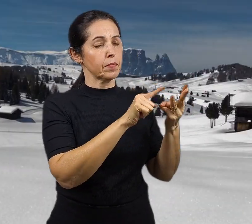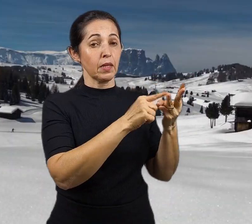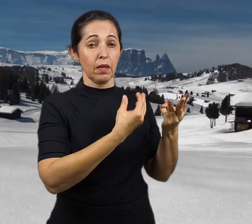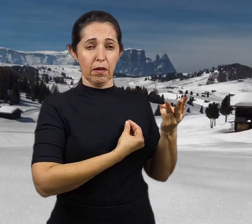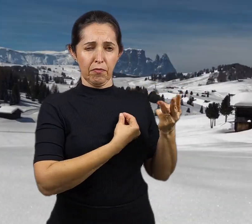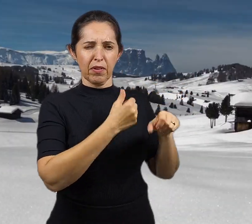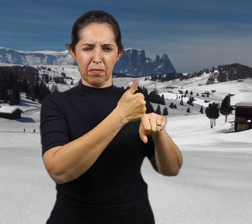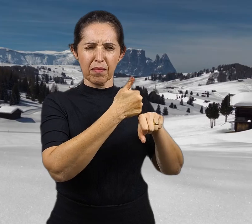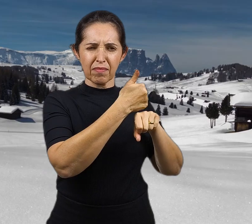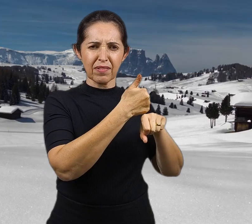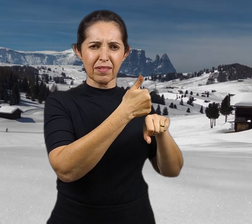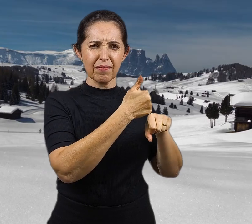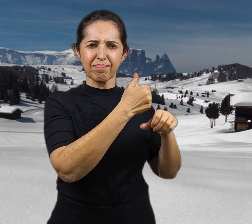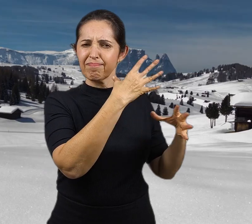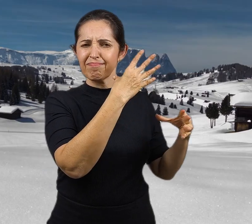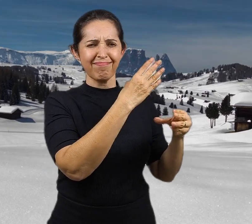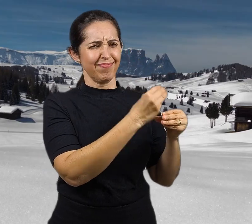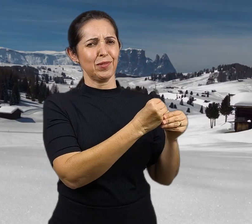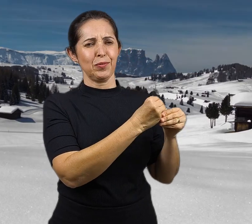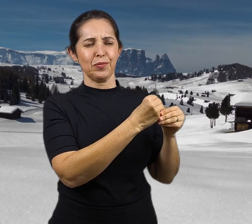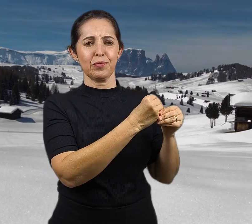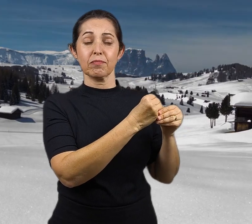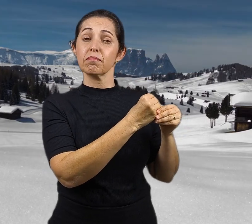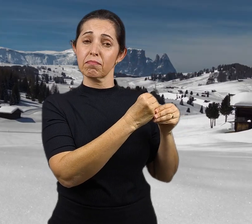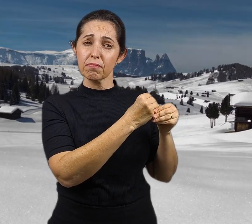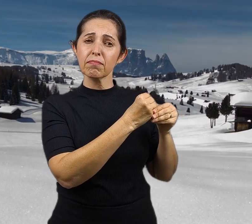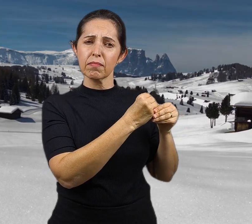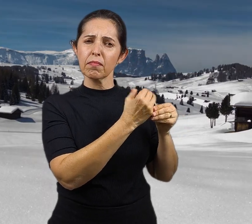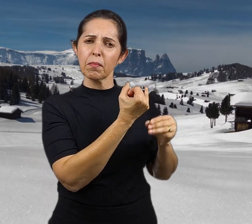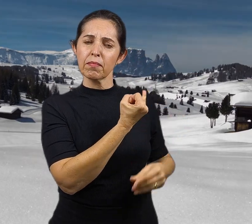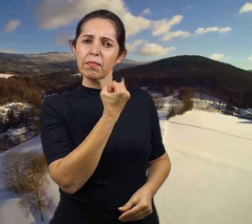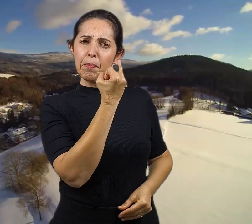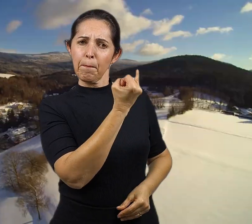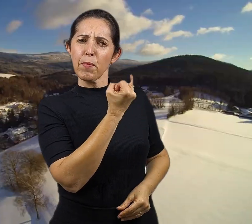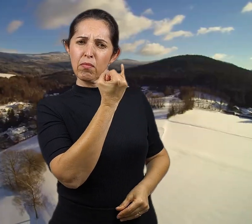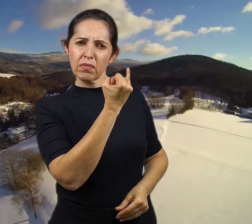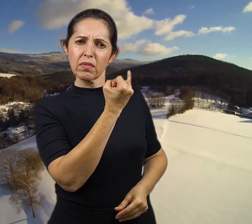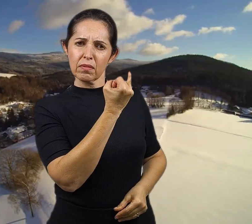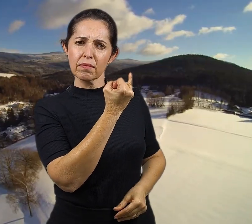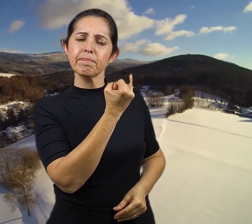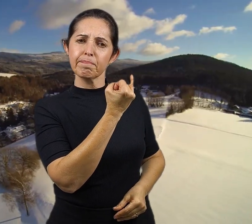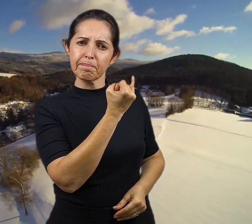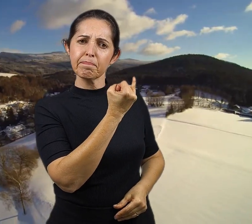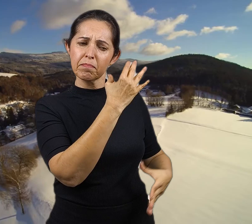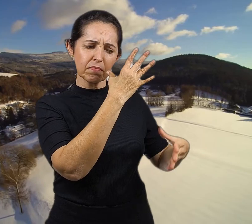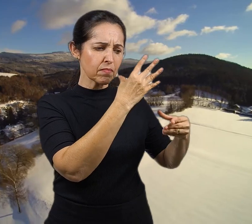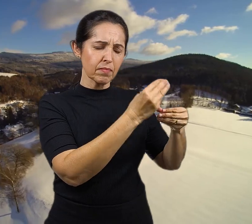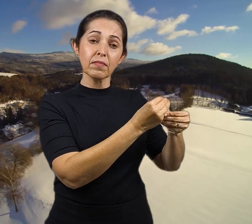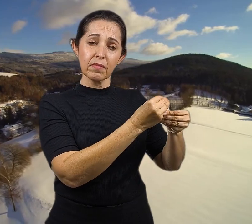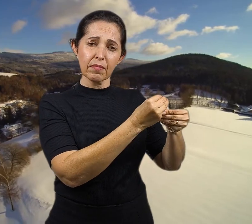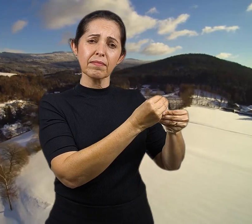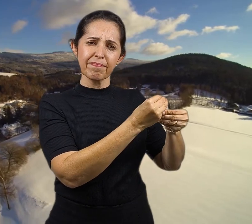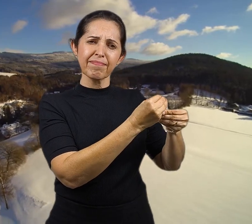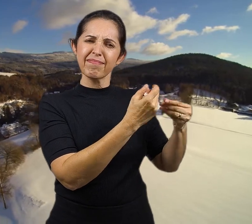Claro que nós não devemos abandonar isso. Isso faz parte da nossa vida, faz parte do nosso